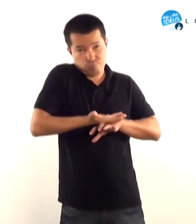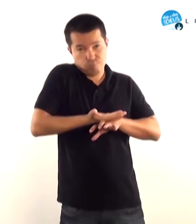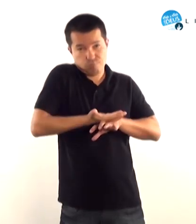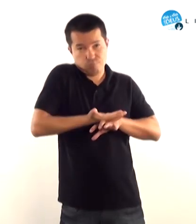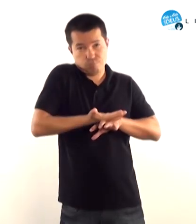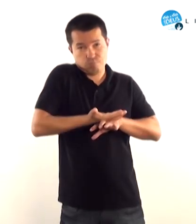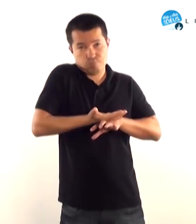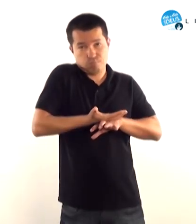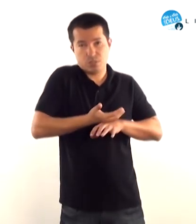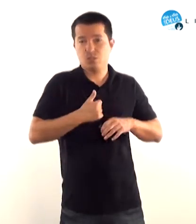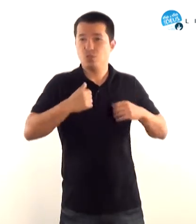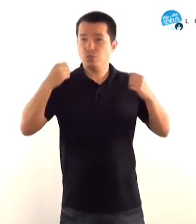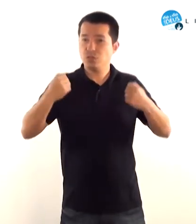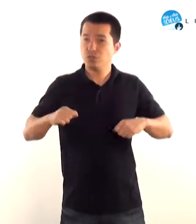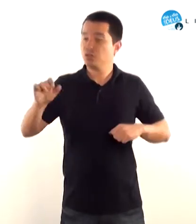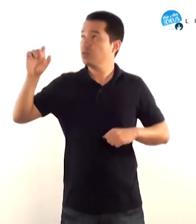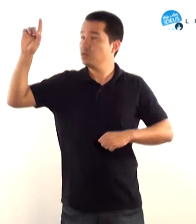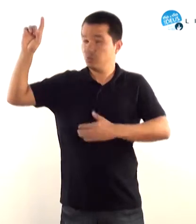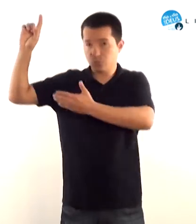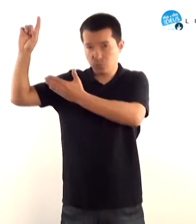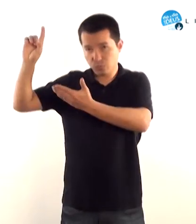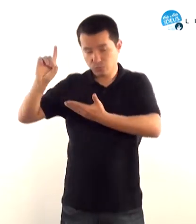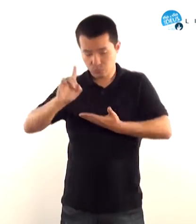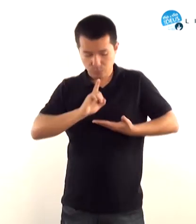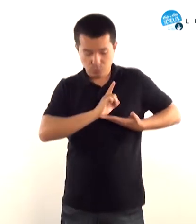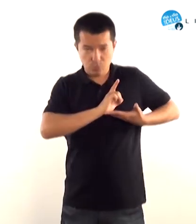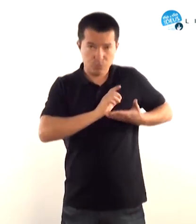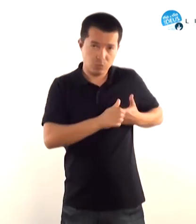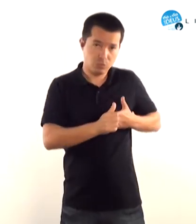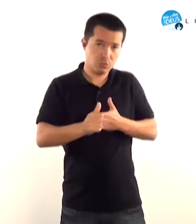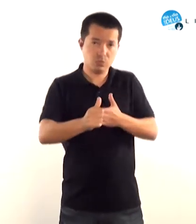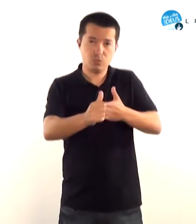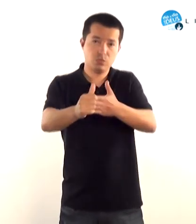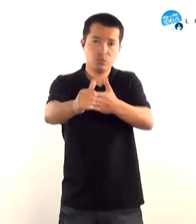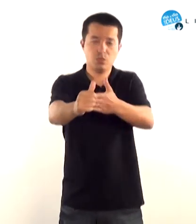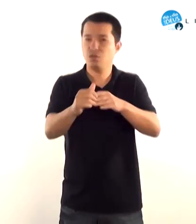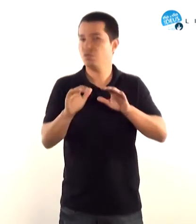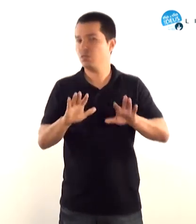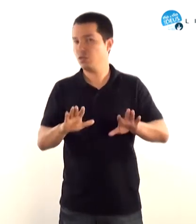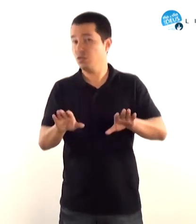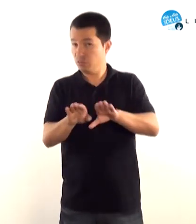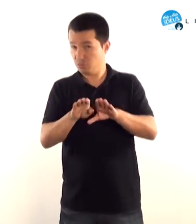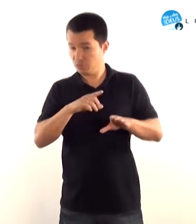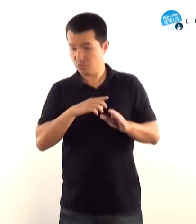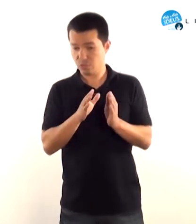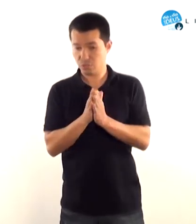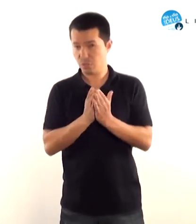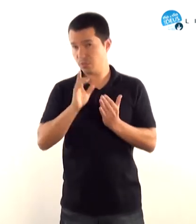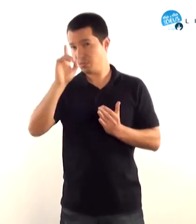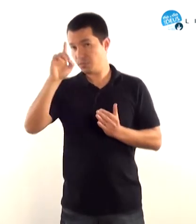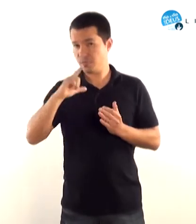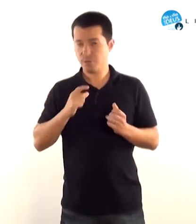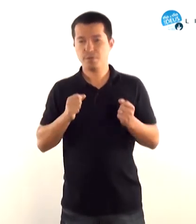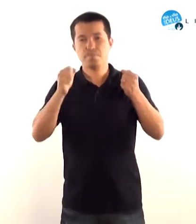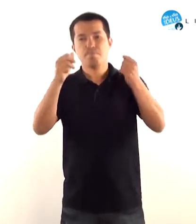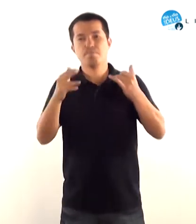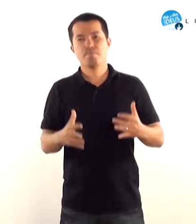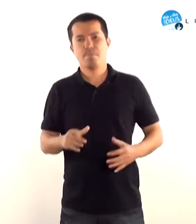um buraco que me separa de Deus. E mais, a Bíblia diz que eles não ficaram só